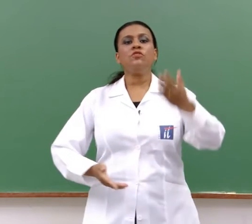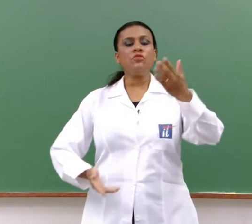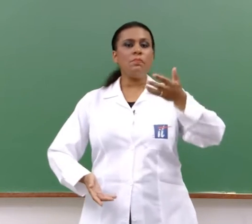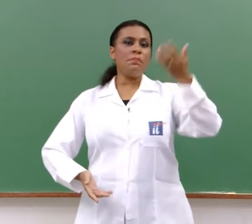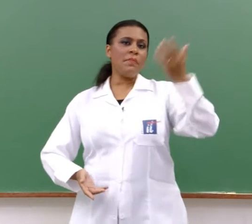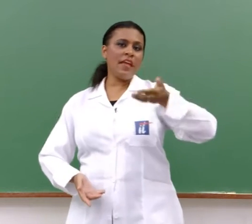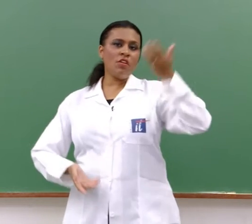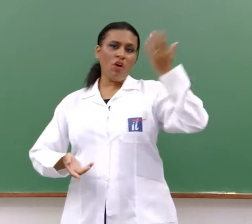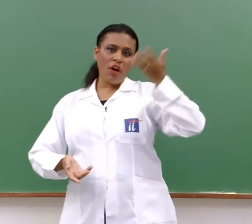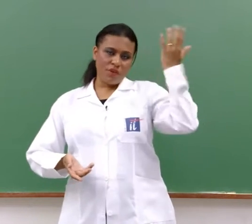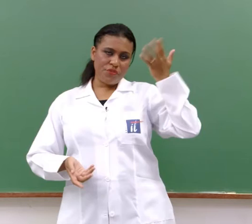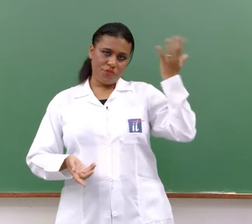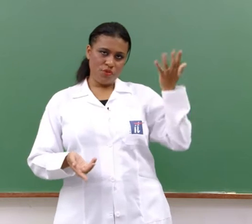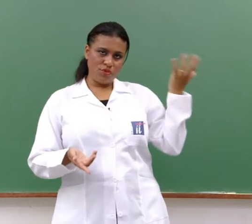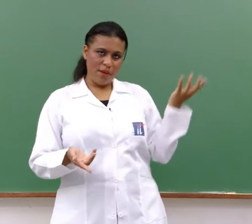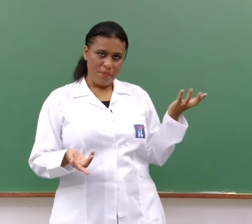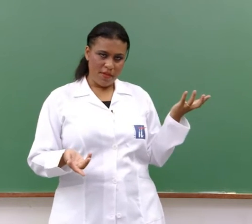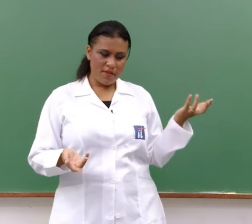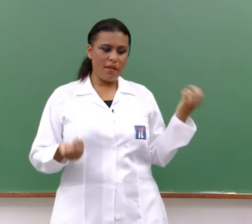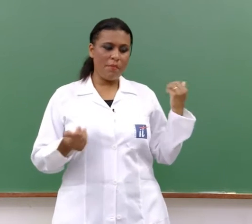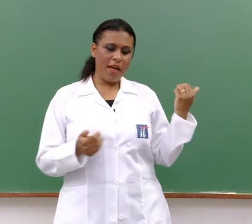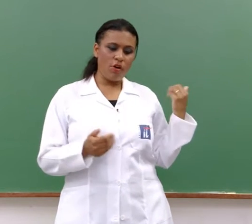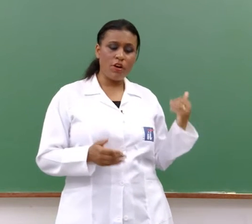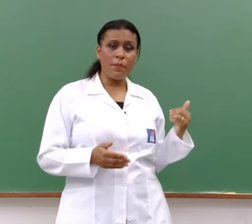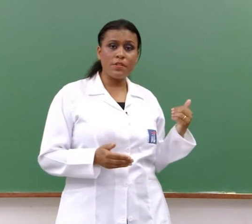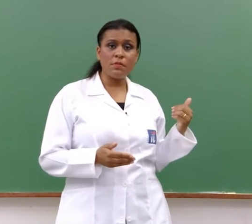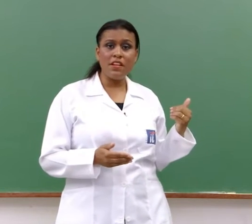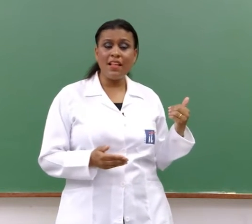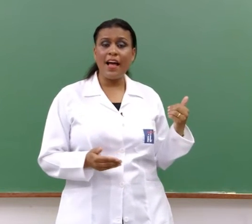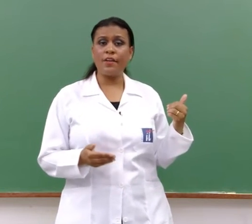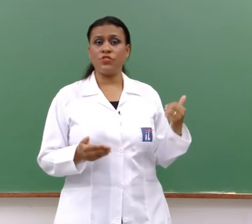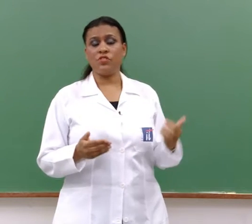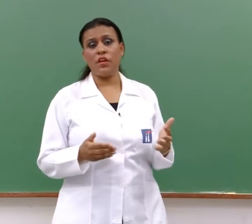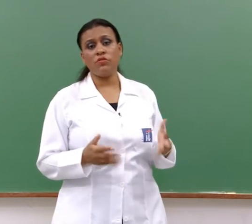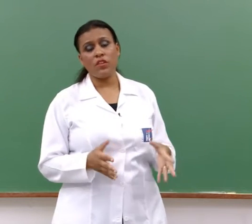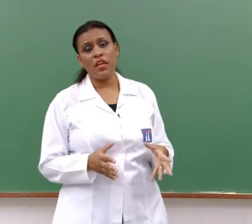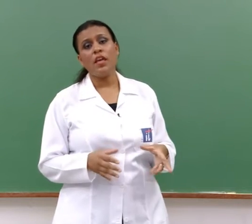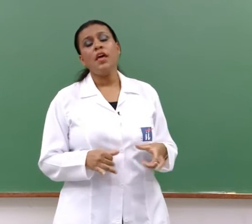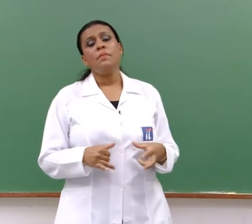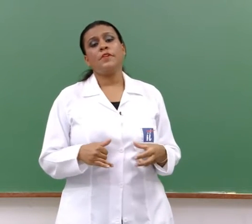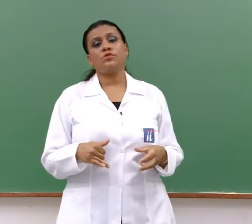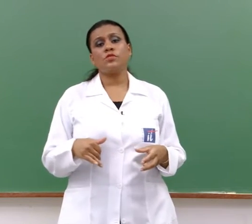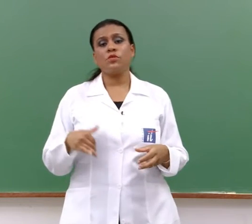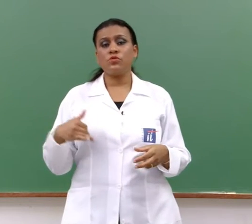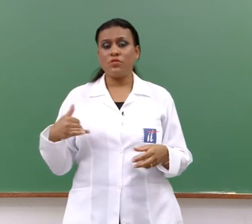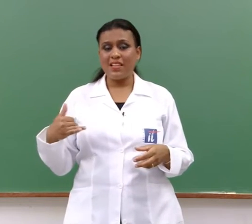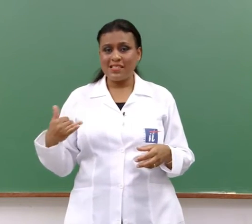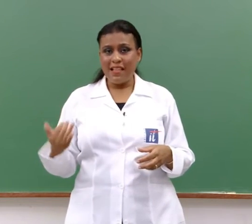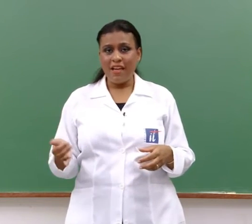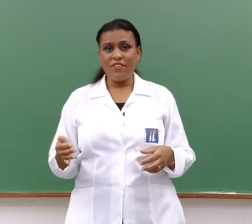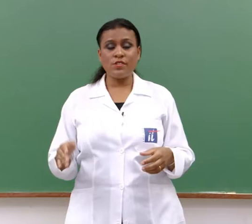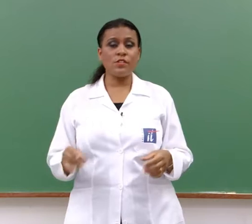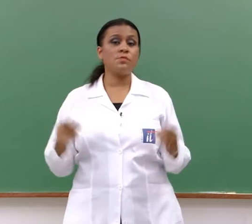Quanto menor for a perda, maior a possibilidade. Tanto que pessoas com surdez leve às vezes